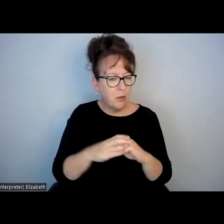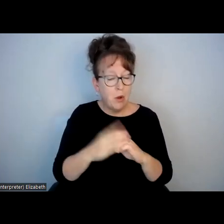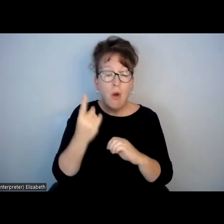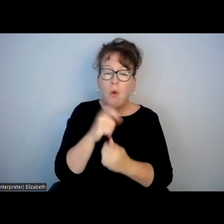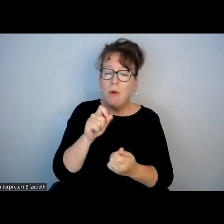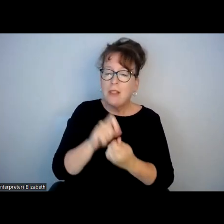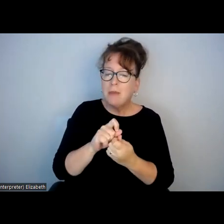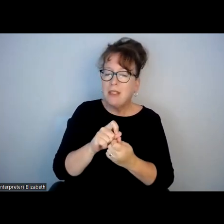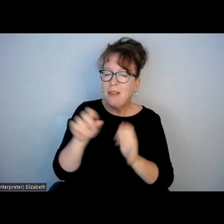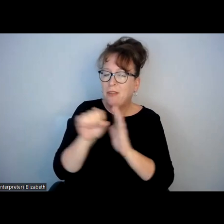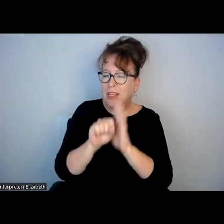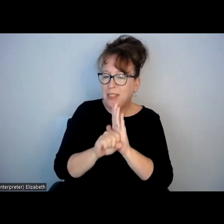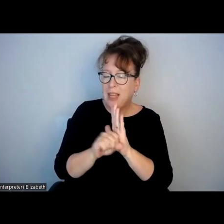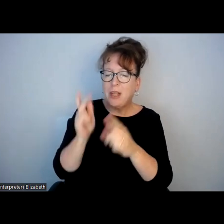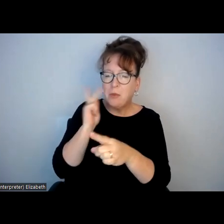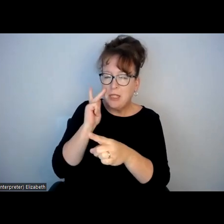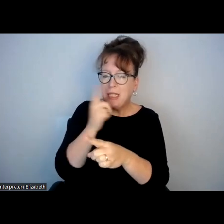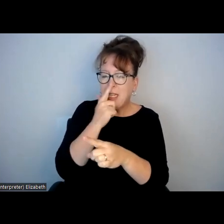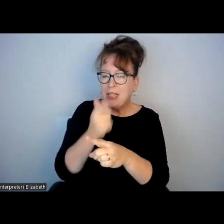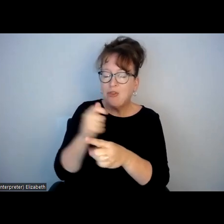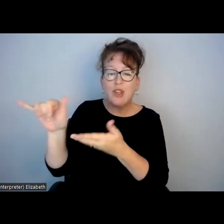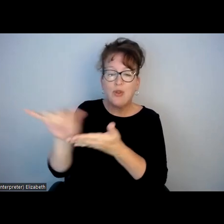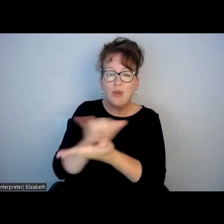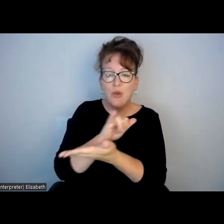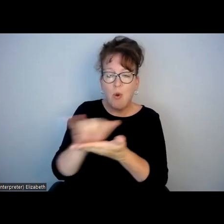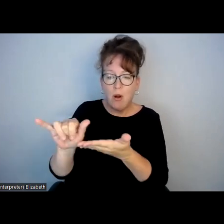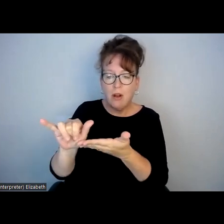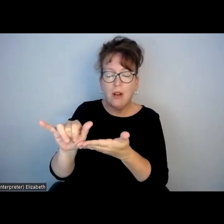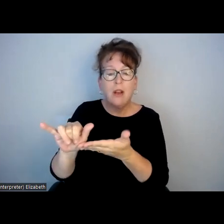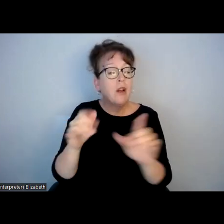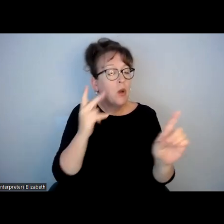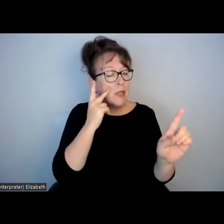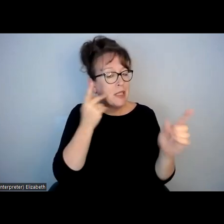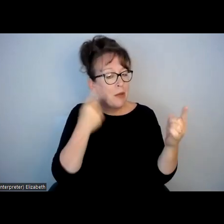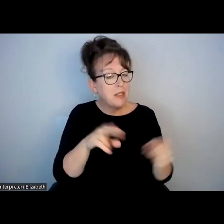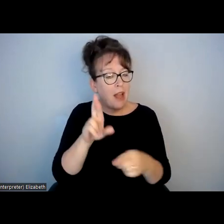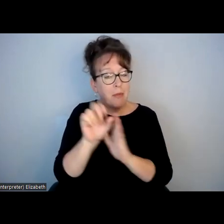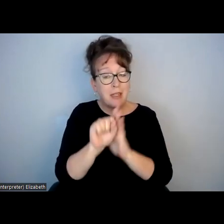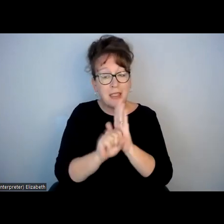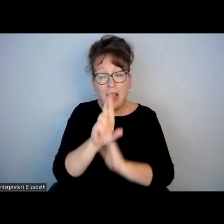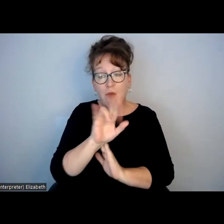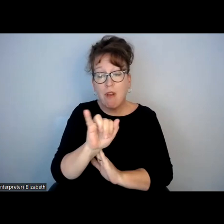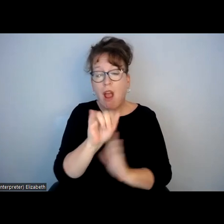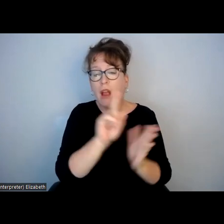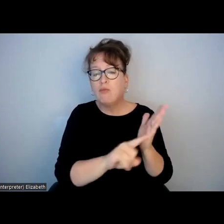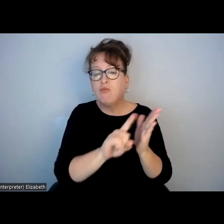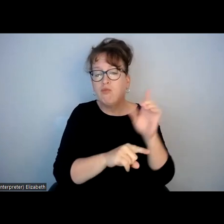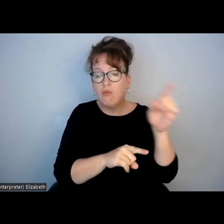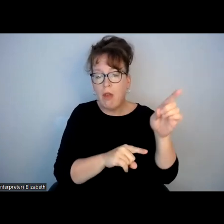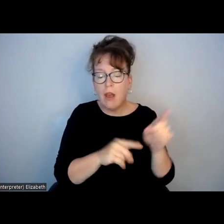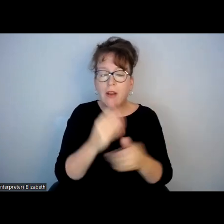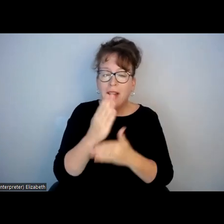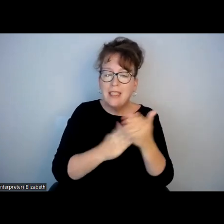modelos Ah como estamos mirando modelos como Nueva York como los de Rod